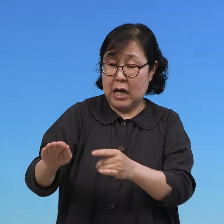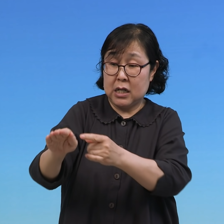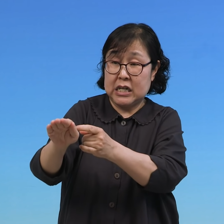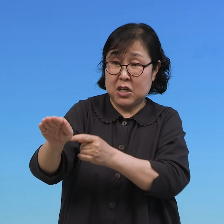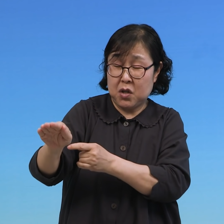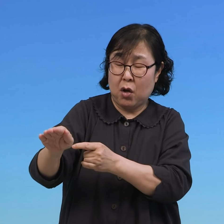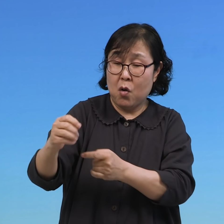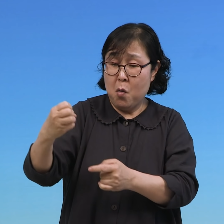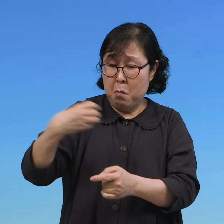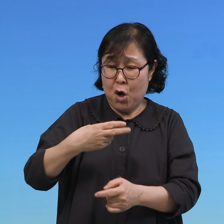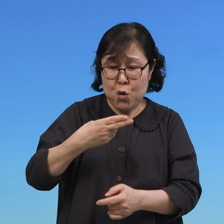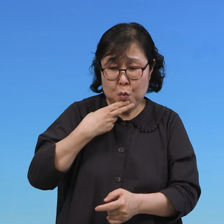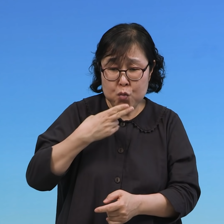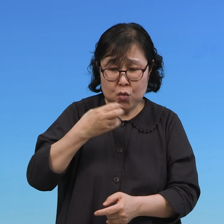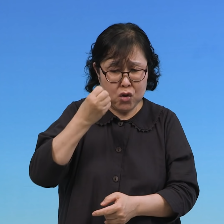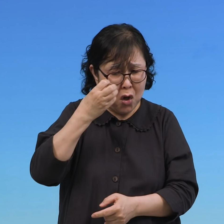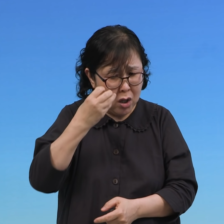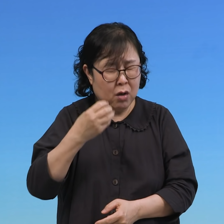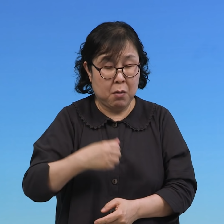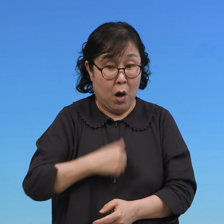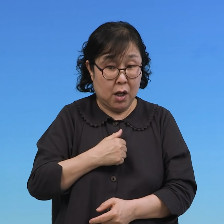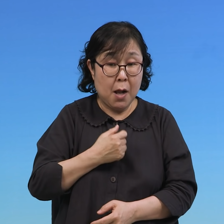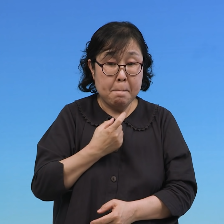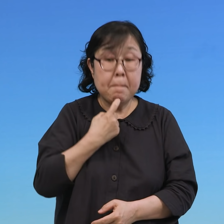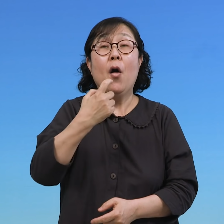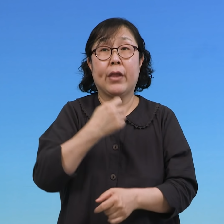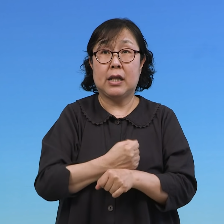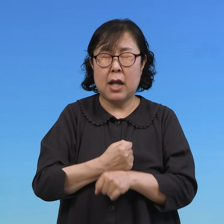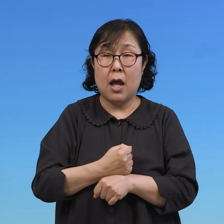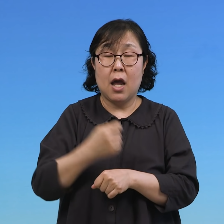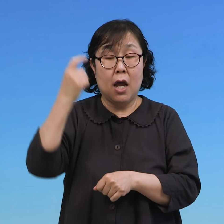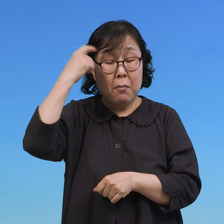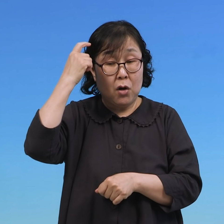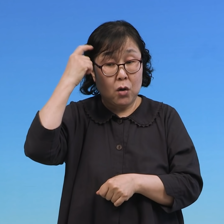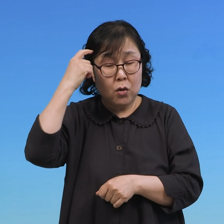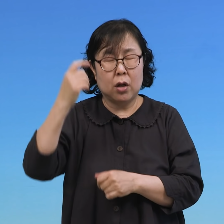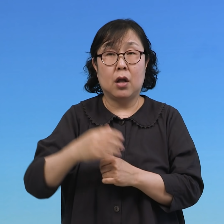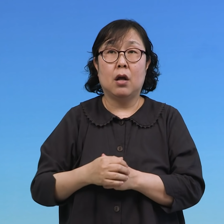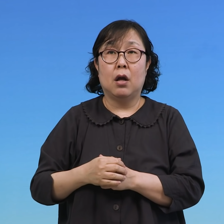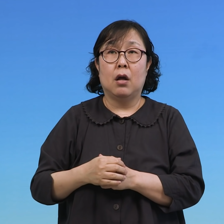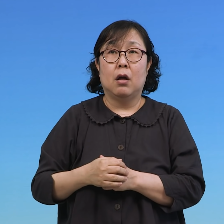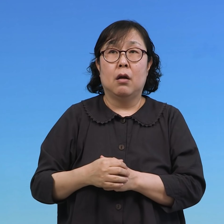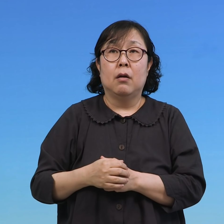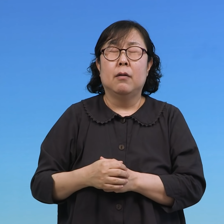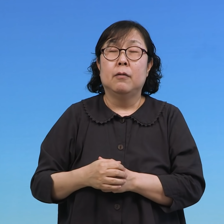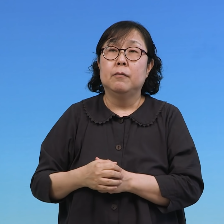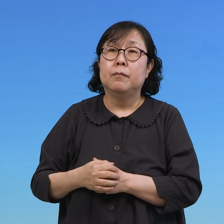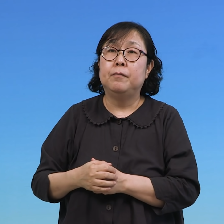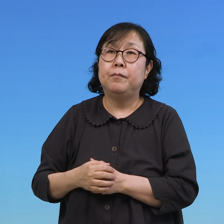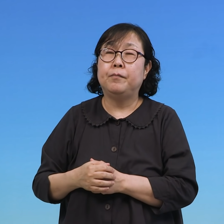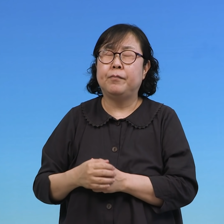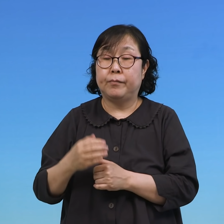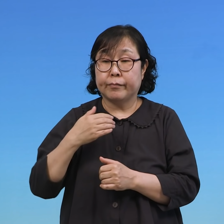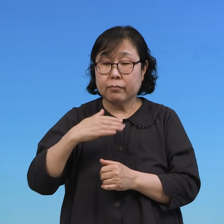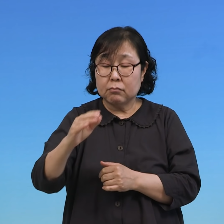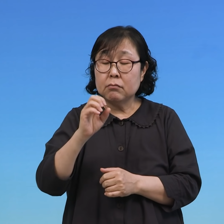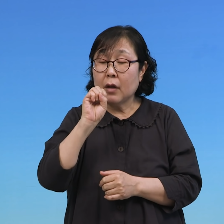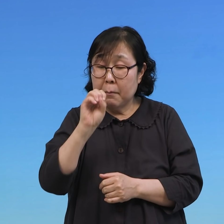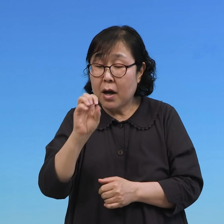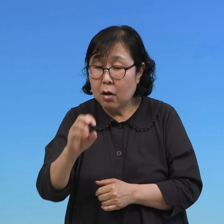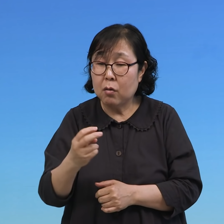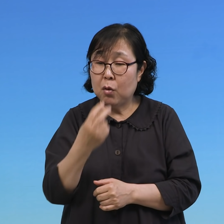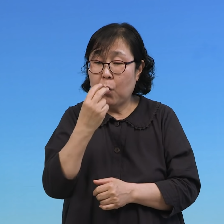놓고 그랬냐고. 근데 제가 그날 겪은 신비로움이 뭔지 아세요? 이 머리로는요. 아니 뭐 또 당연히 또 그